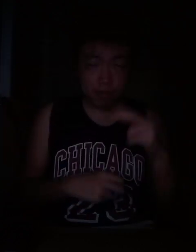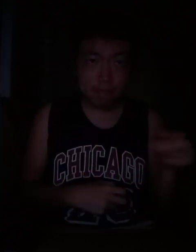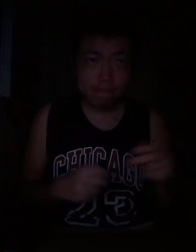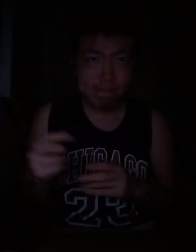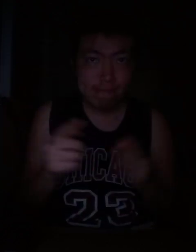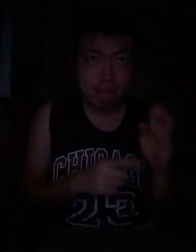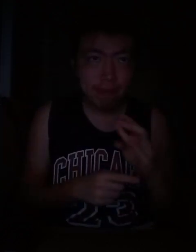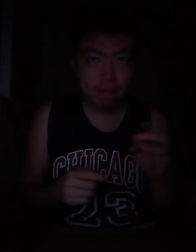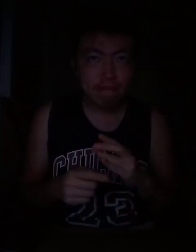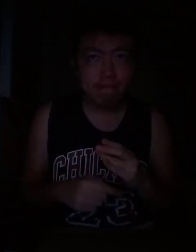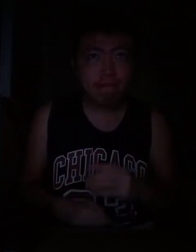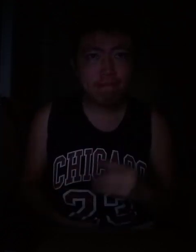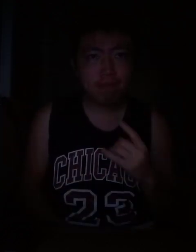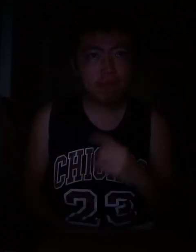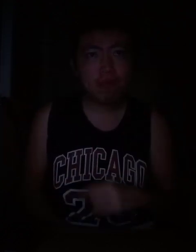후회하죠.